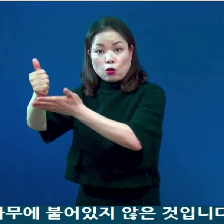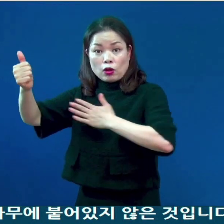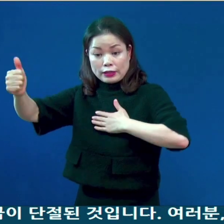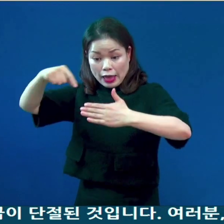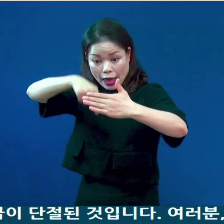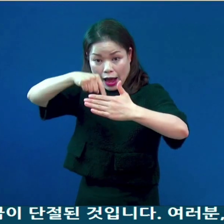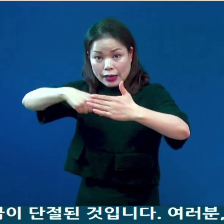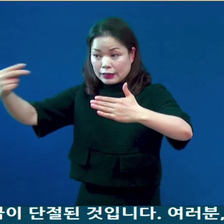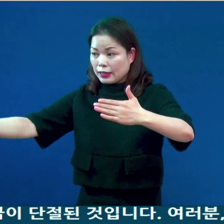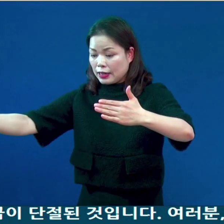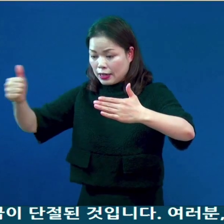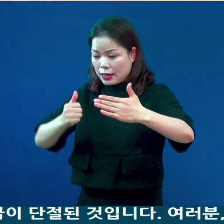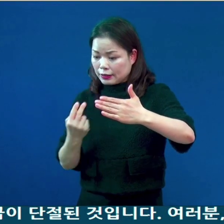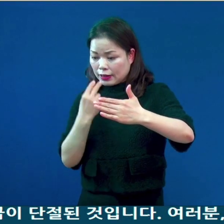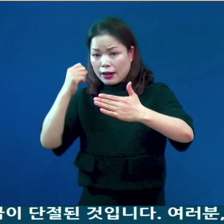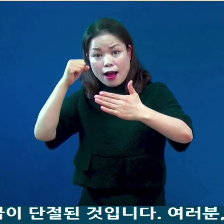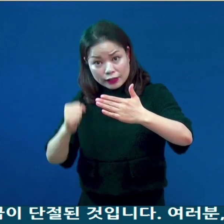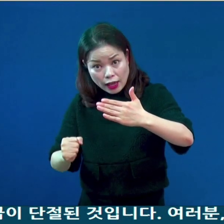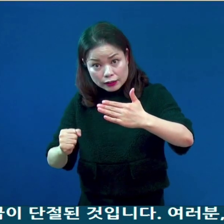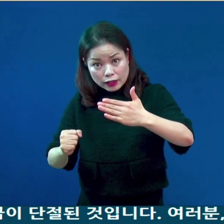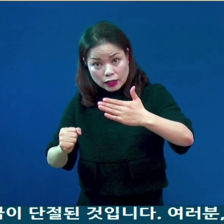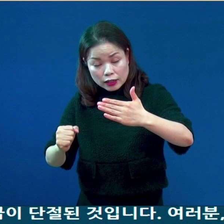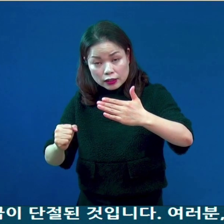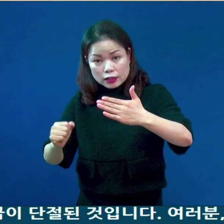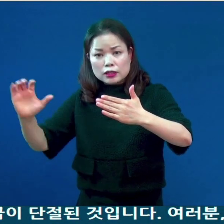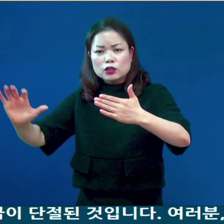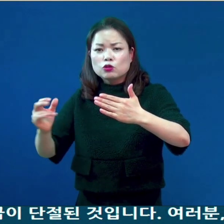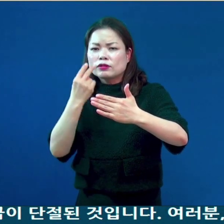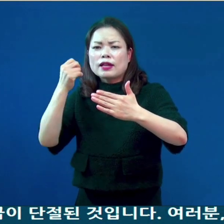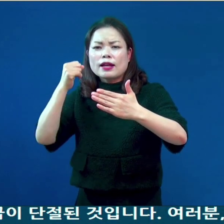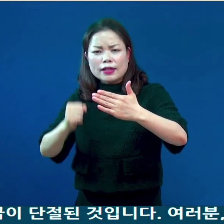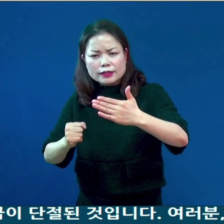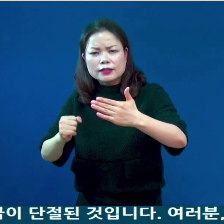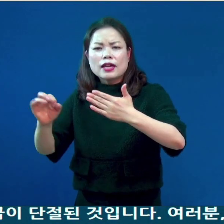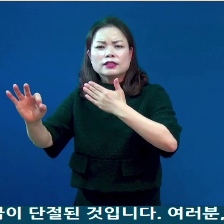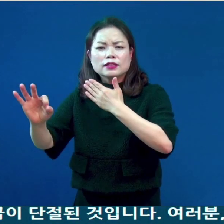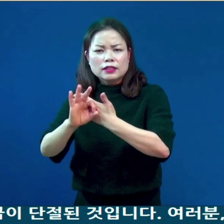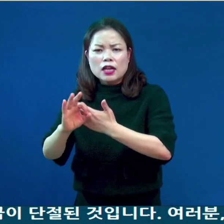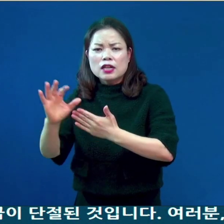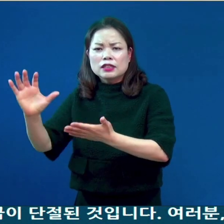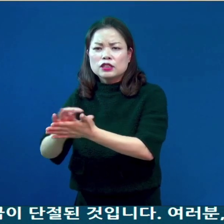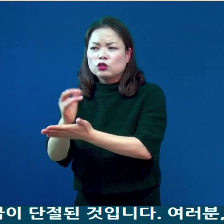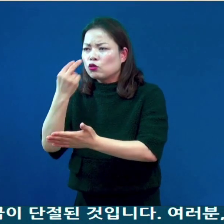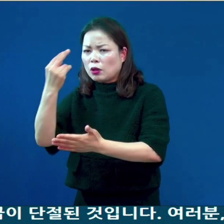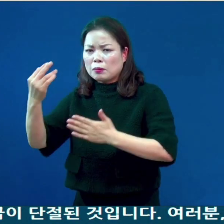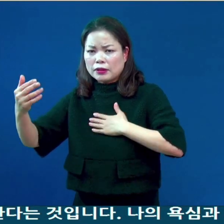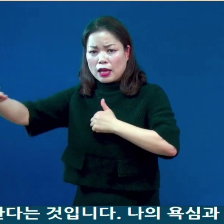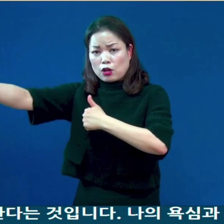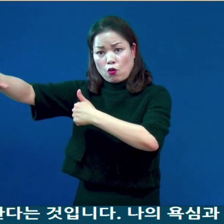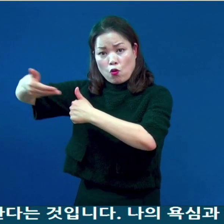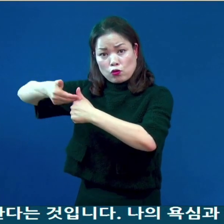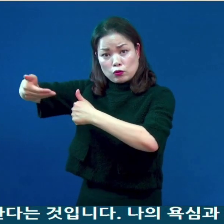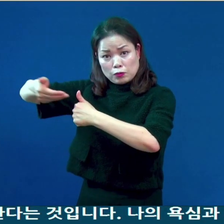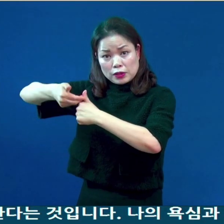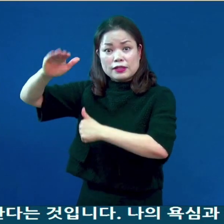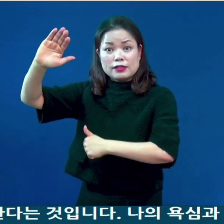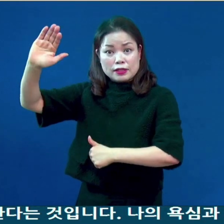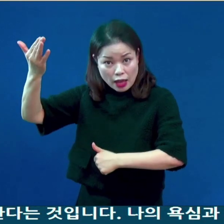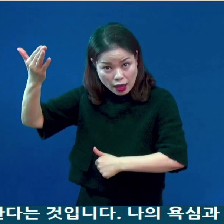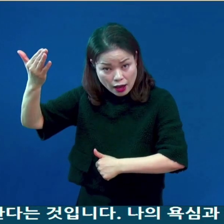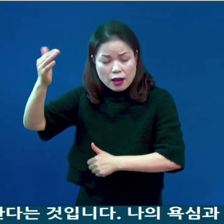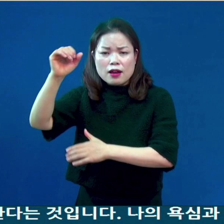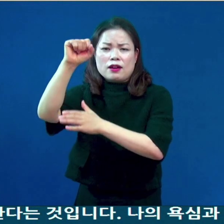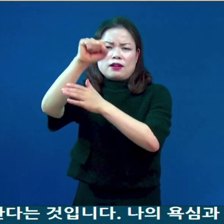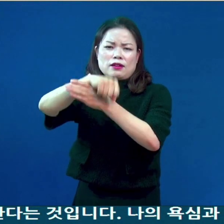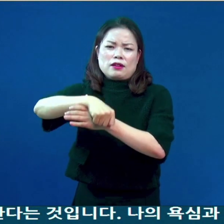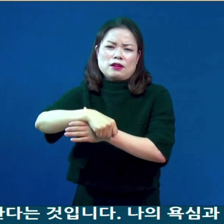안에 살아야, 그리스도가 산다는 것은 그리스도의 생명이 나에게 공급되어져야